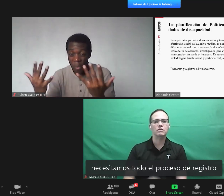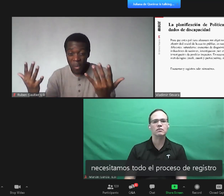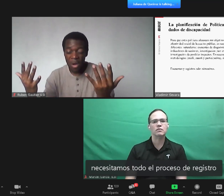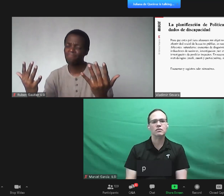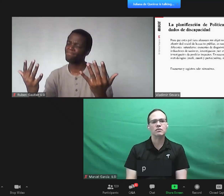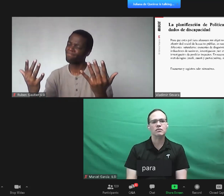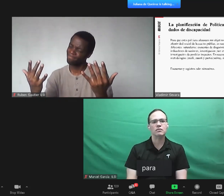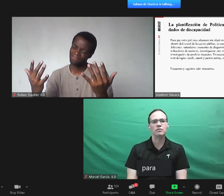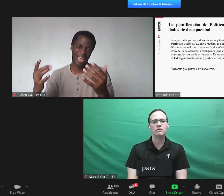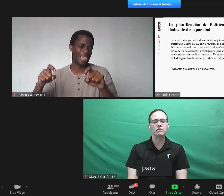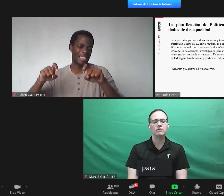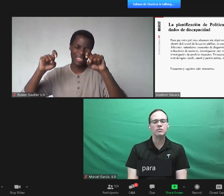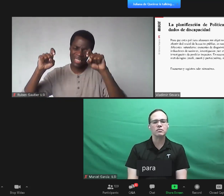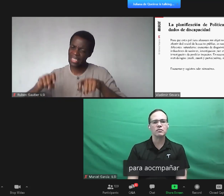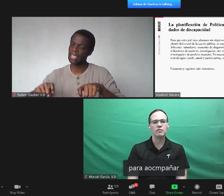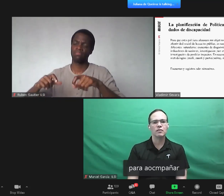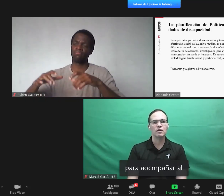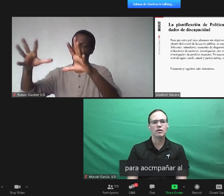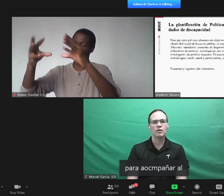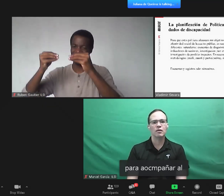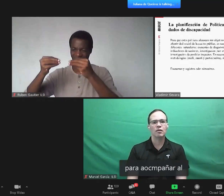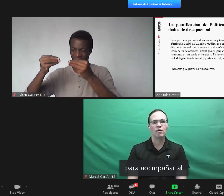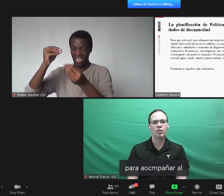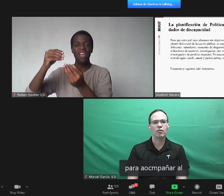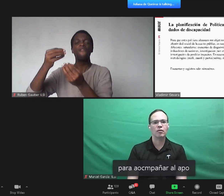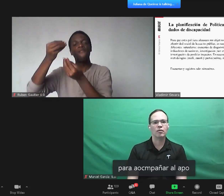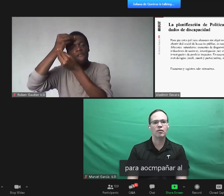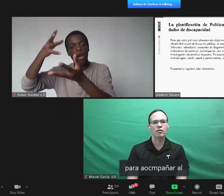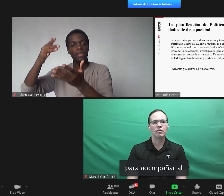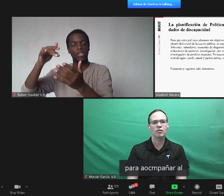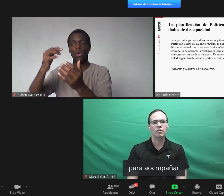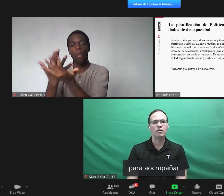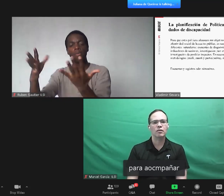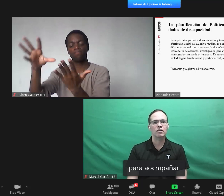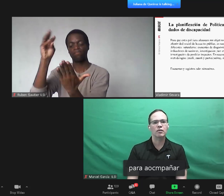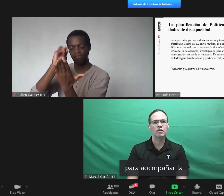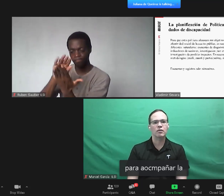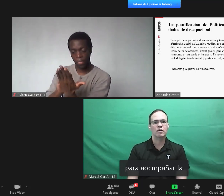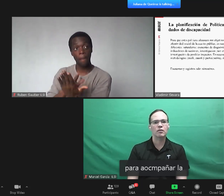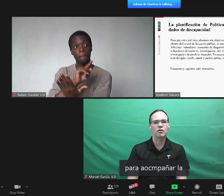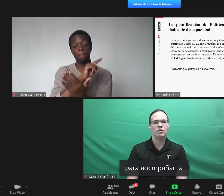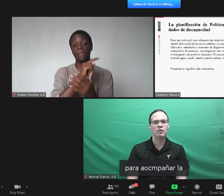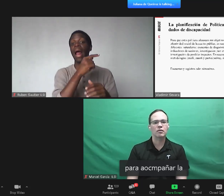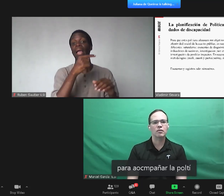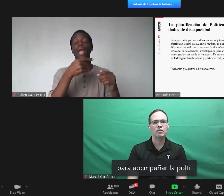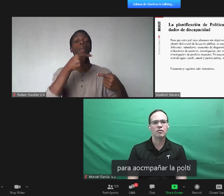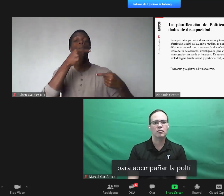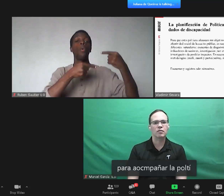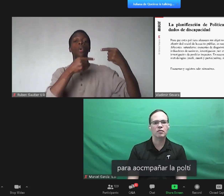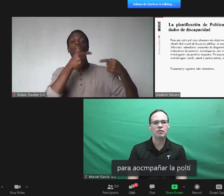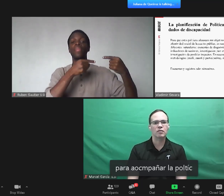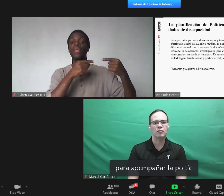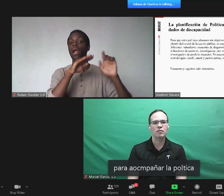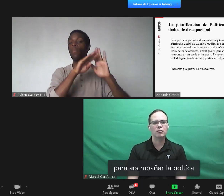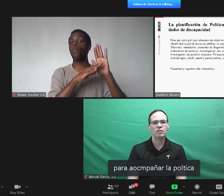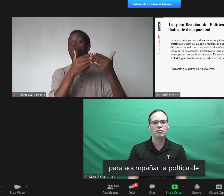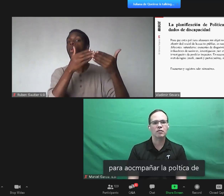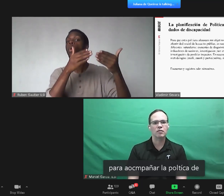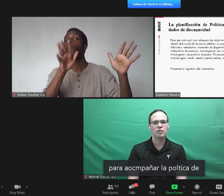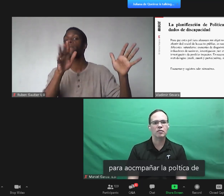esta política desde el principio hasta el fin, con la evaluación de la política pública también. Es